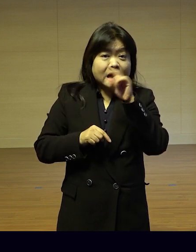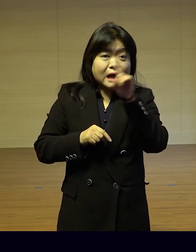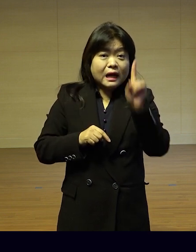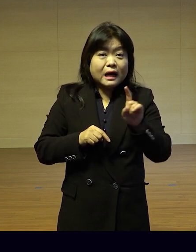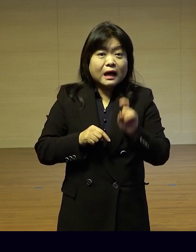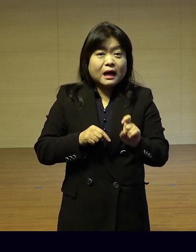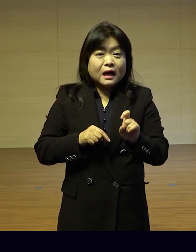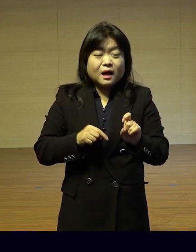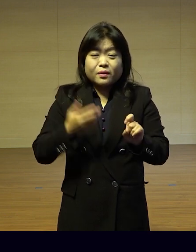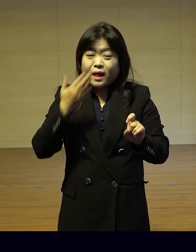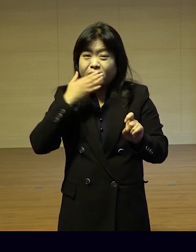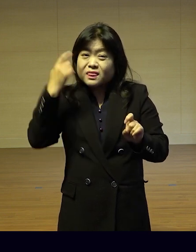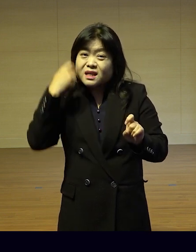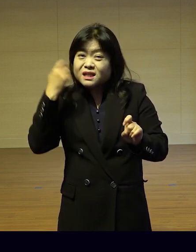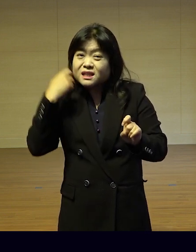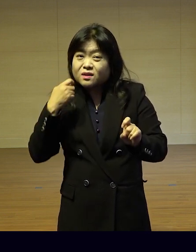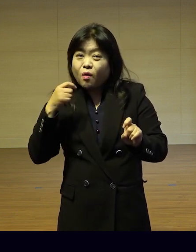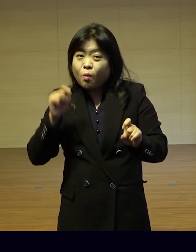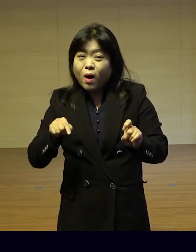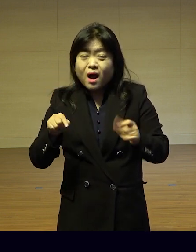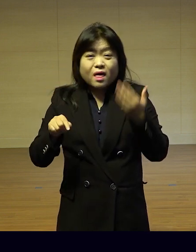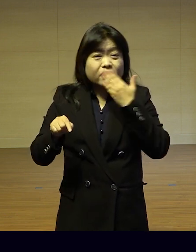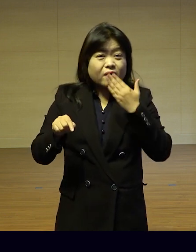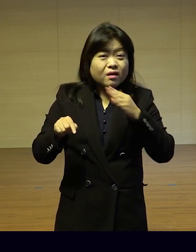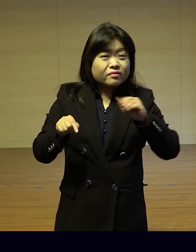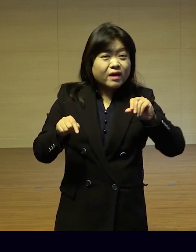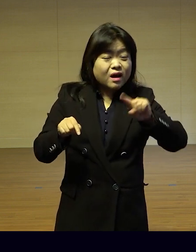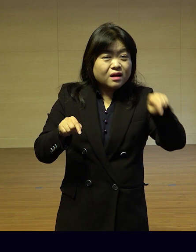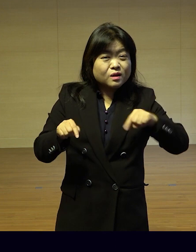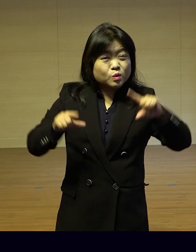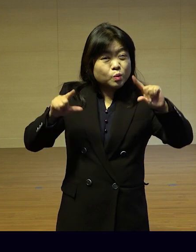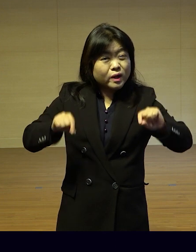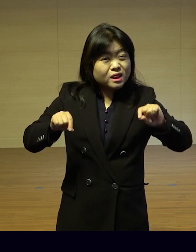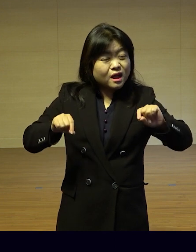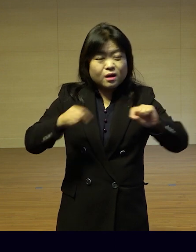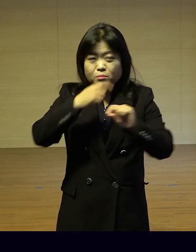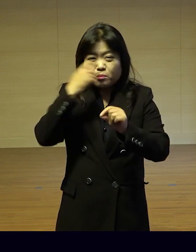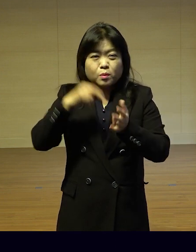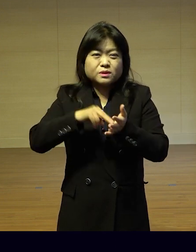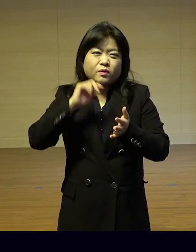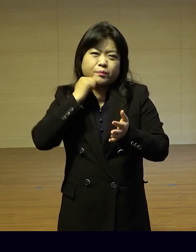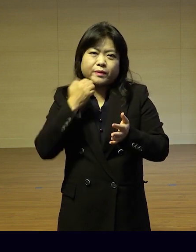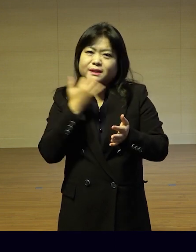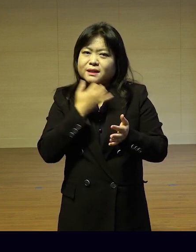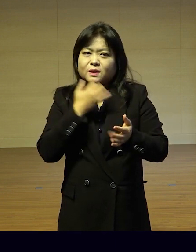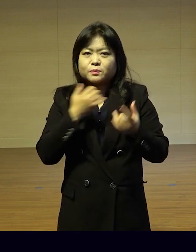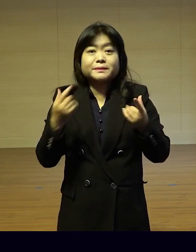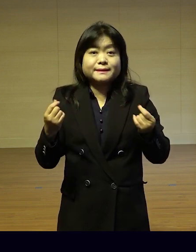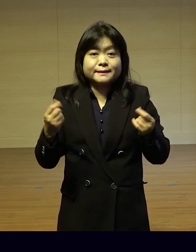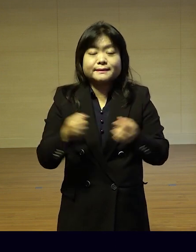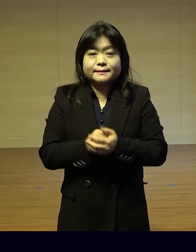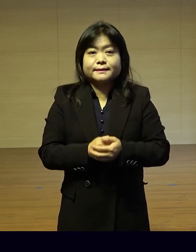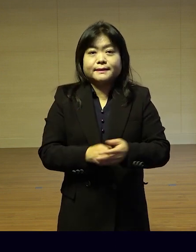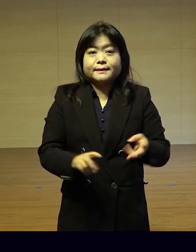수 없다는 것이죠. 색깔도 마찬가지죠. 세 번째 성질은 어떤